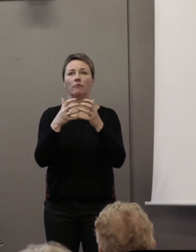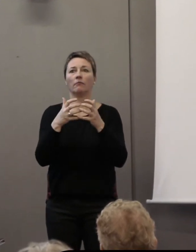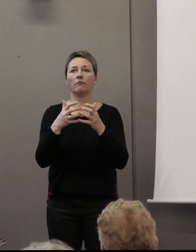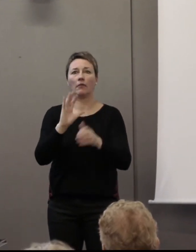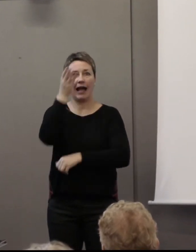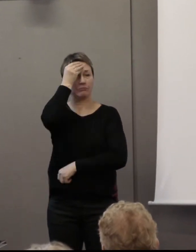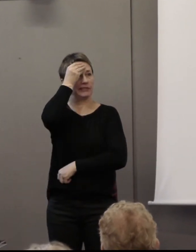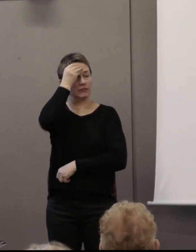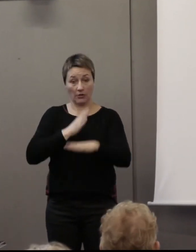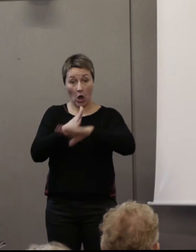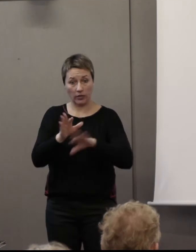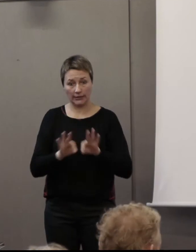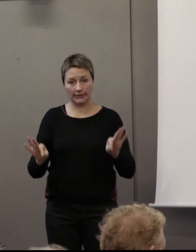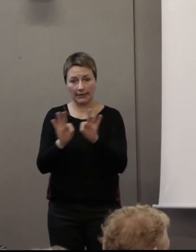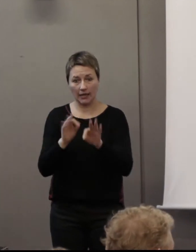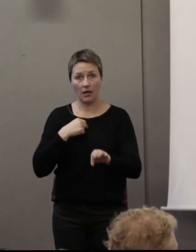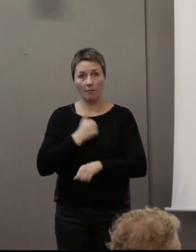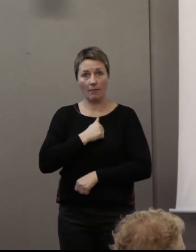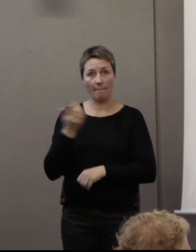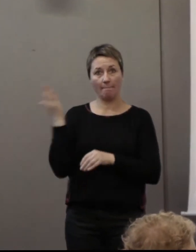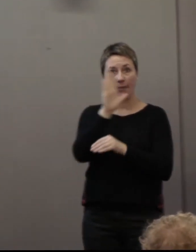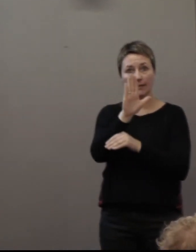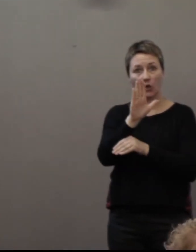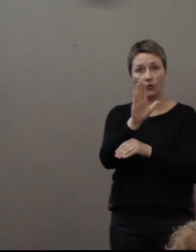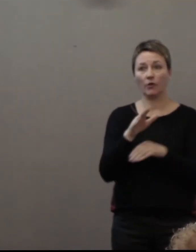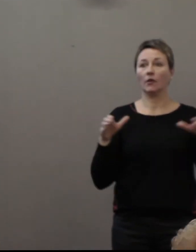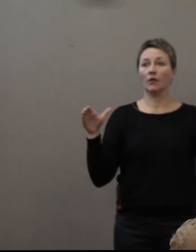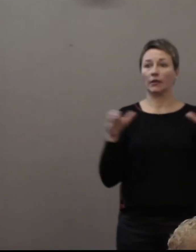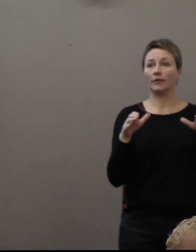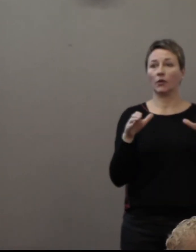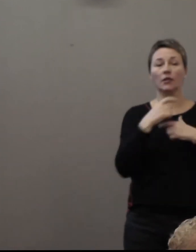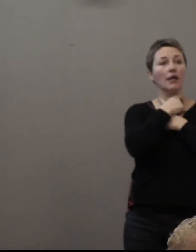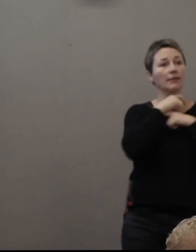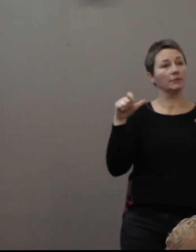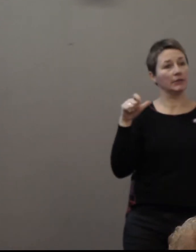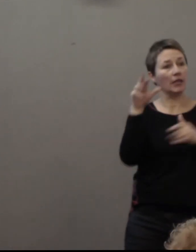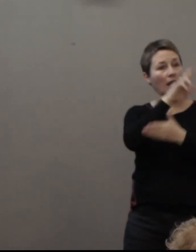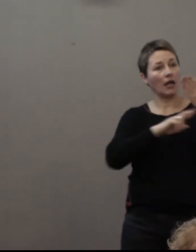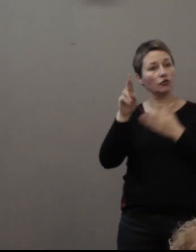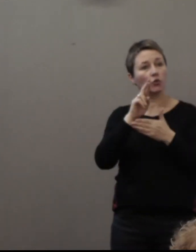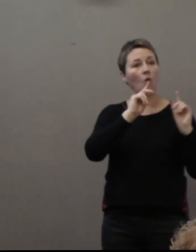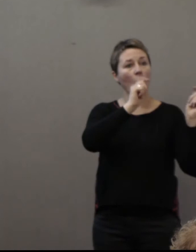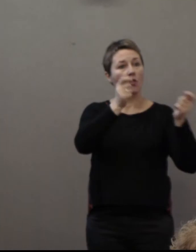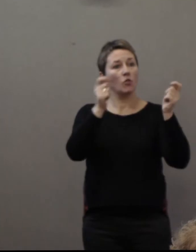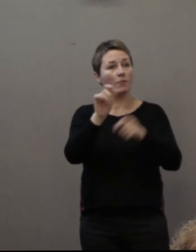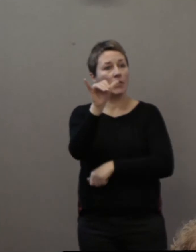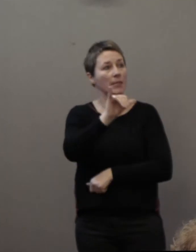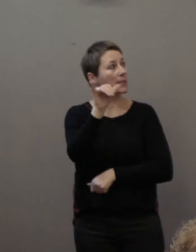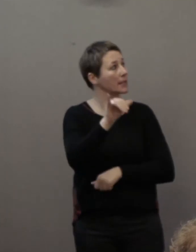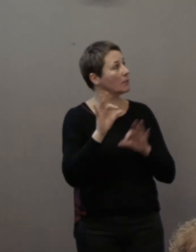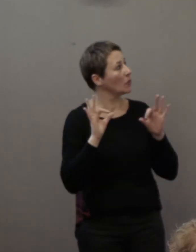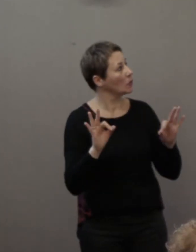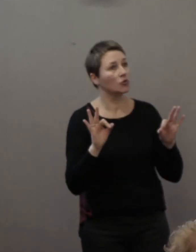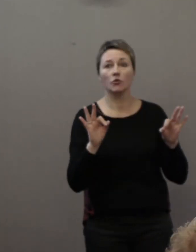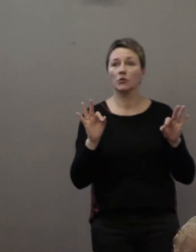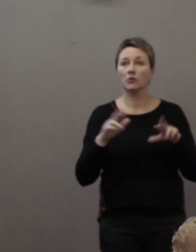devoir présenter les nominés dans la catégorie accessibilité des régions. Et de surcroît, il n'y a